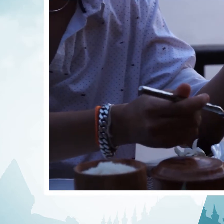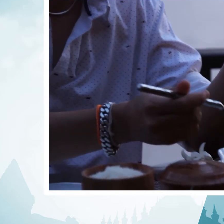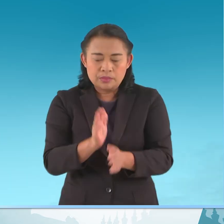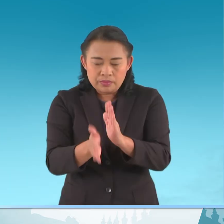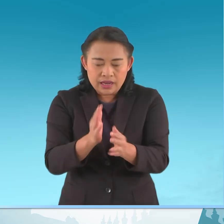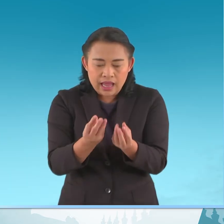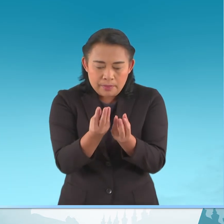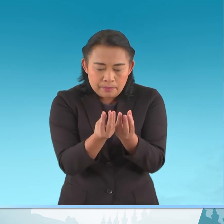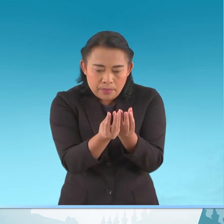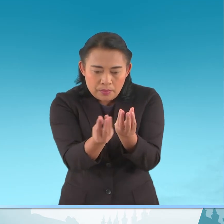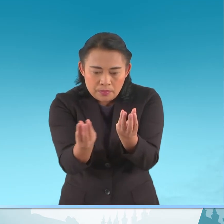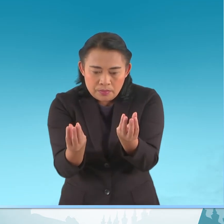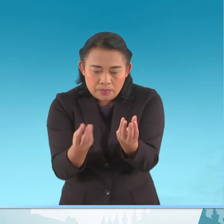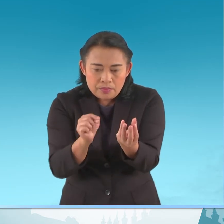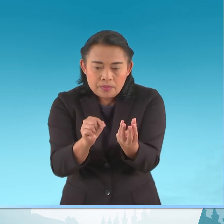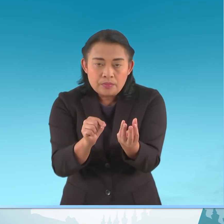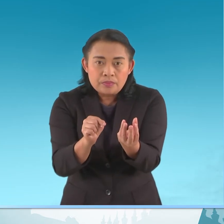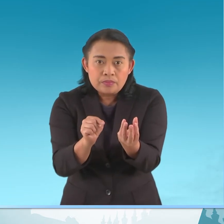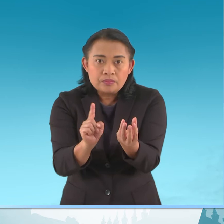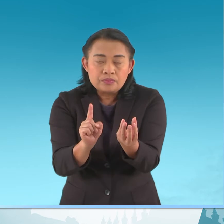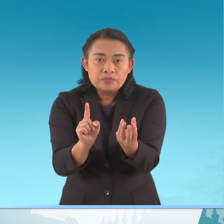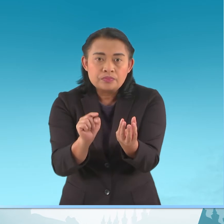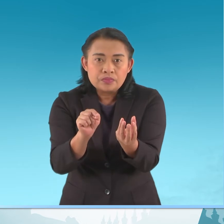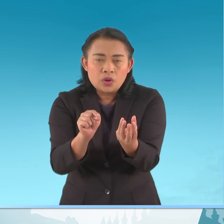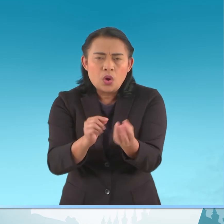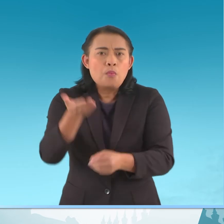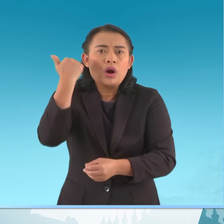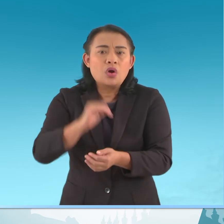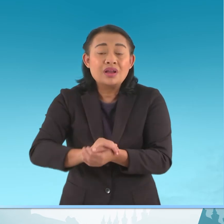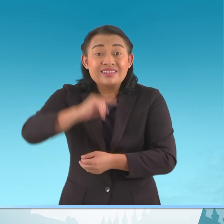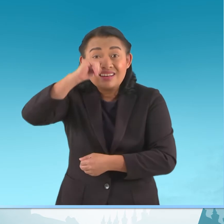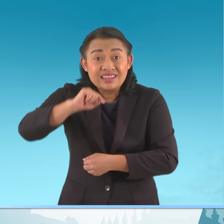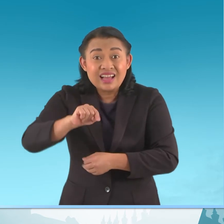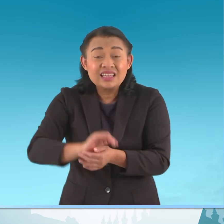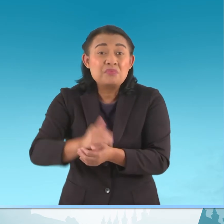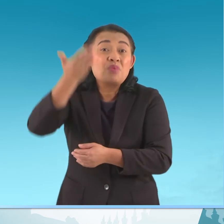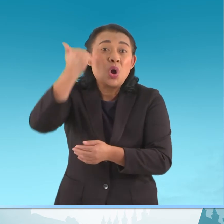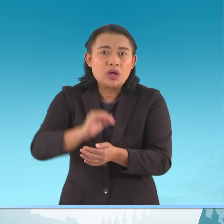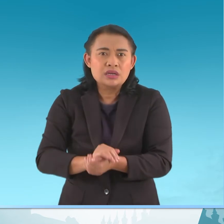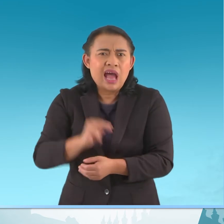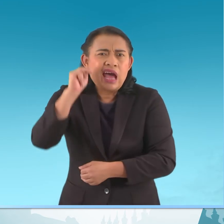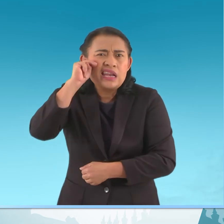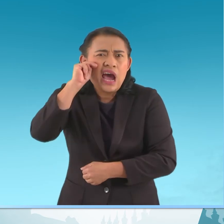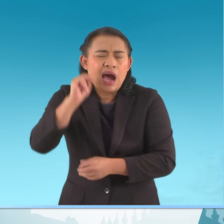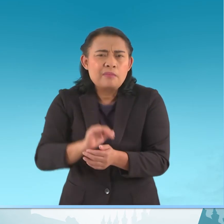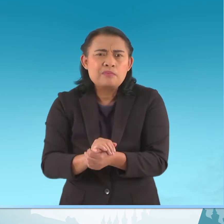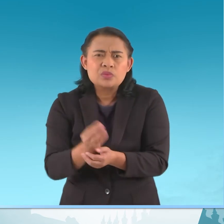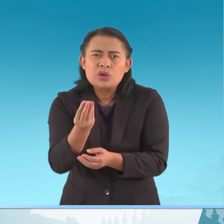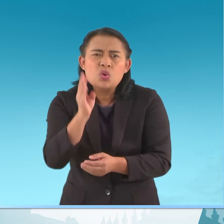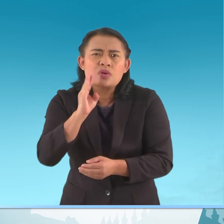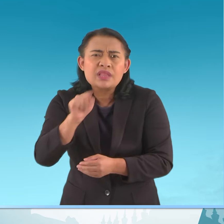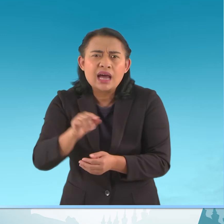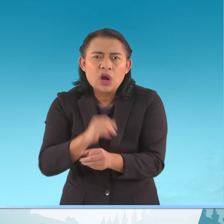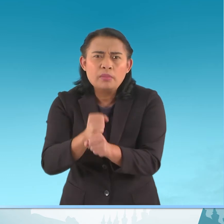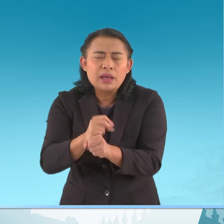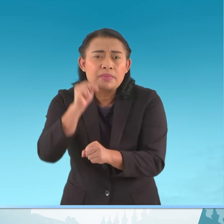เป็นลาภมักจองหรือว่าว่าลาภลูกสำรองนะมีช่วงหนึ่งบ้านเราเคยฮิตน้ำลูกสำรองมากๆนะครับแต่